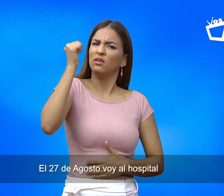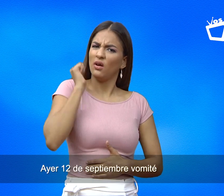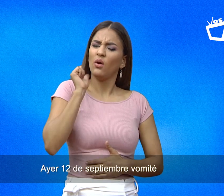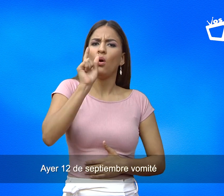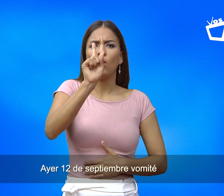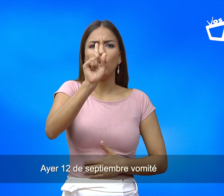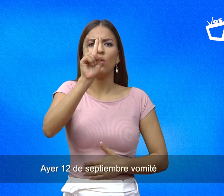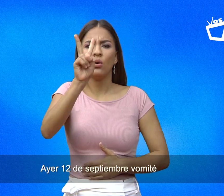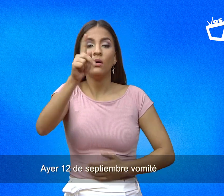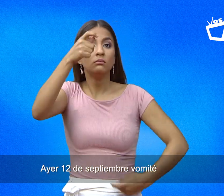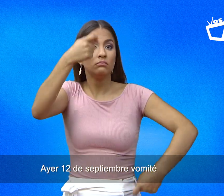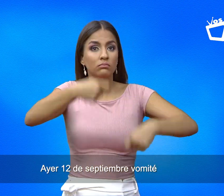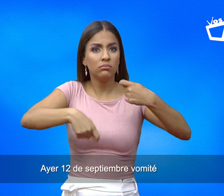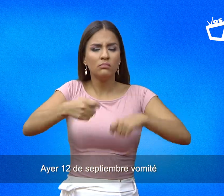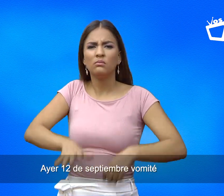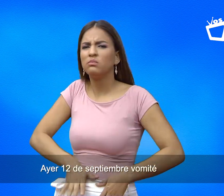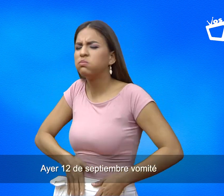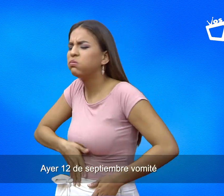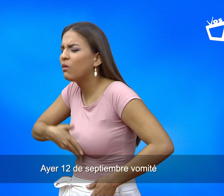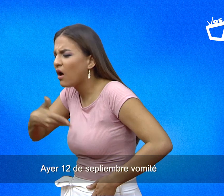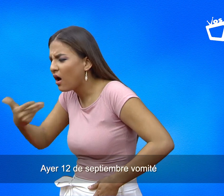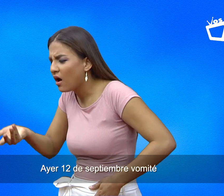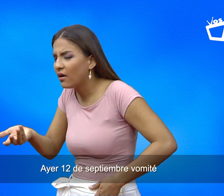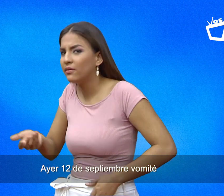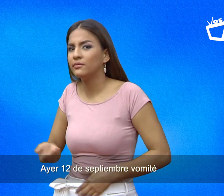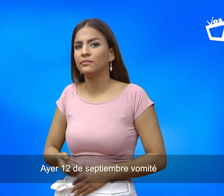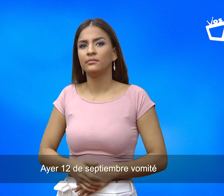ayer 12 de septiembre vomité